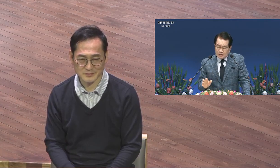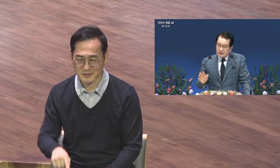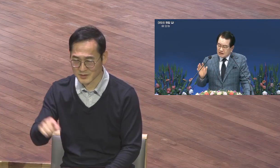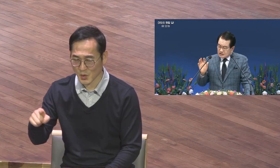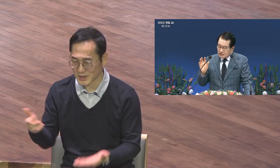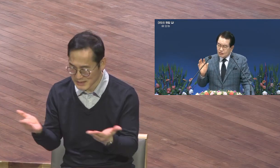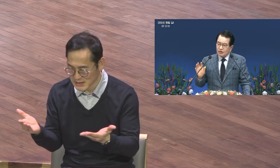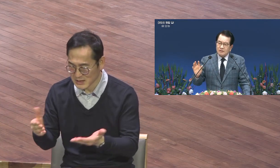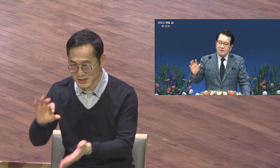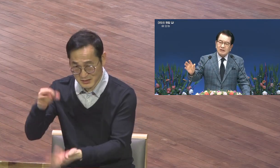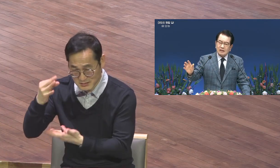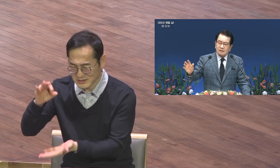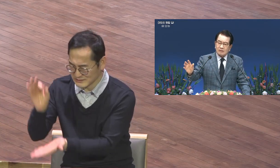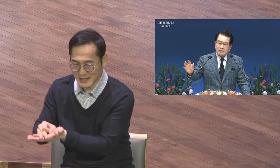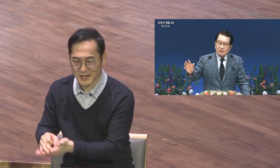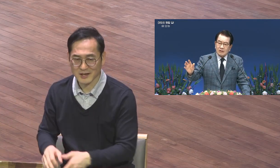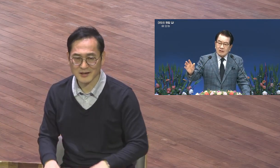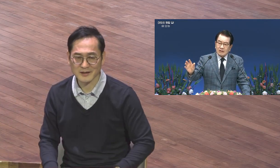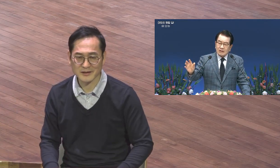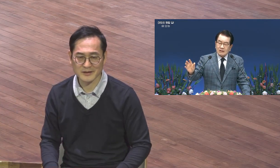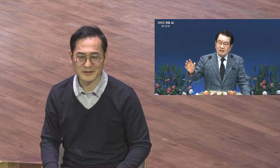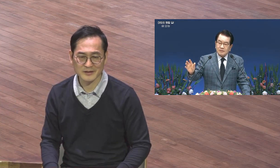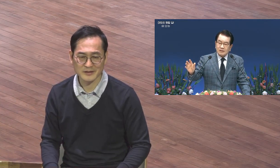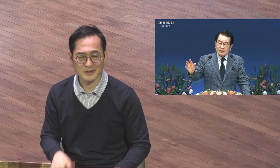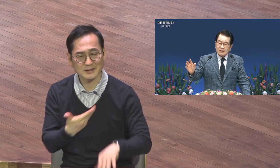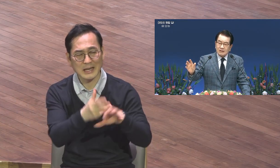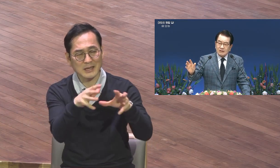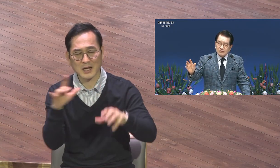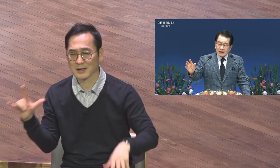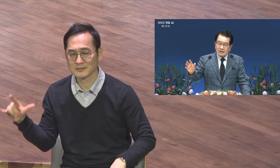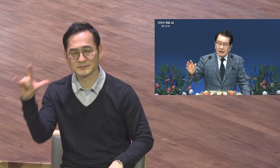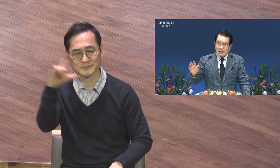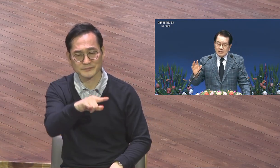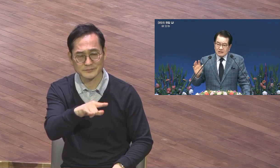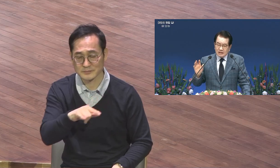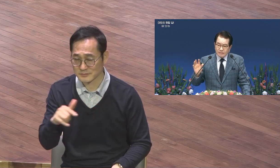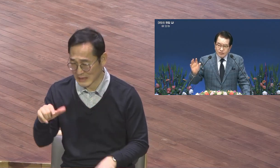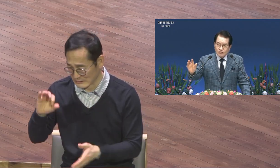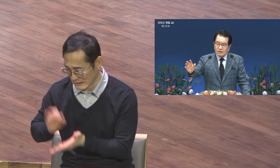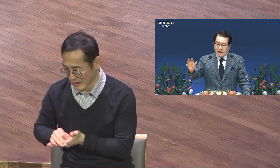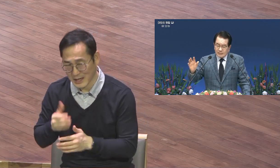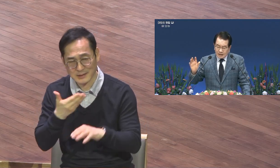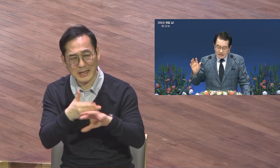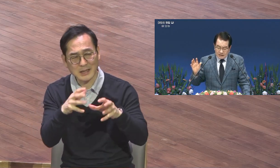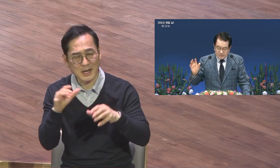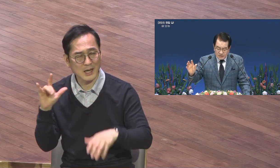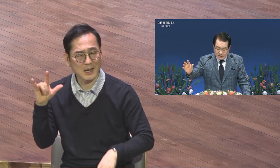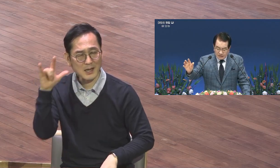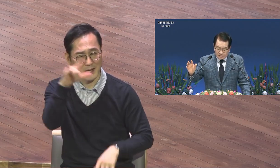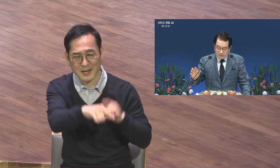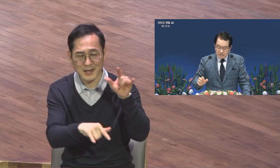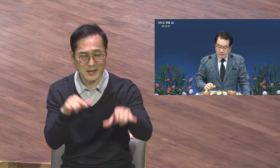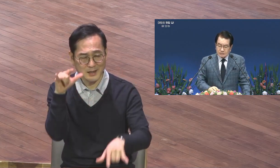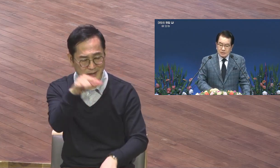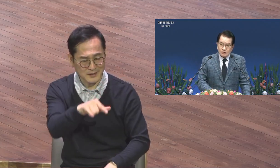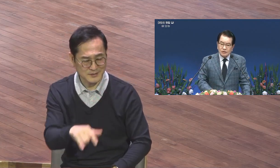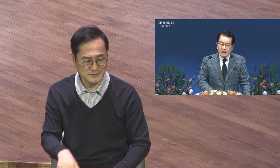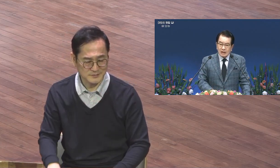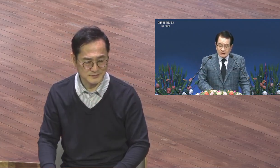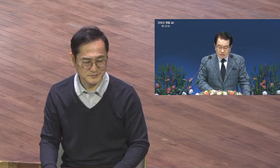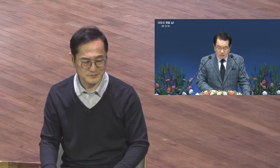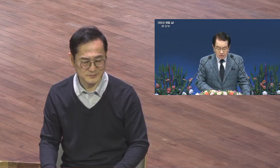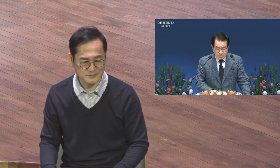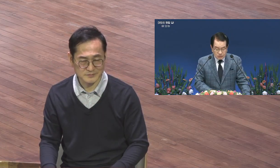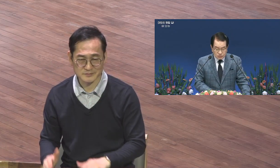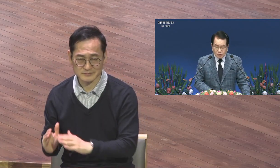가지고 선진국으로 이민을 가요. 그러니까 이 너무 싸니까 전부 다 막 그냥 이민을 가요. 그